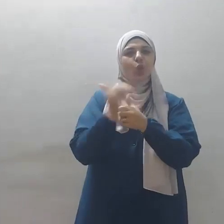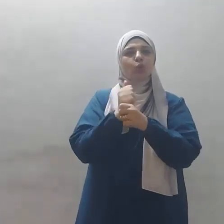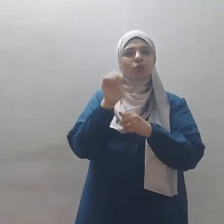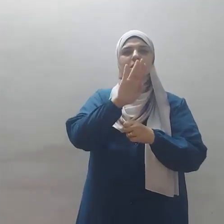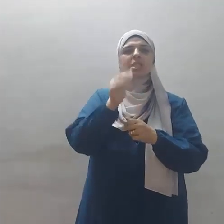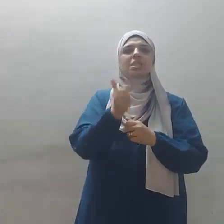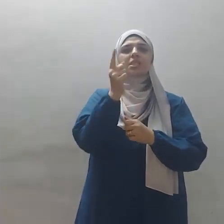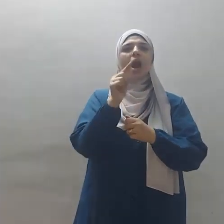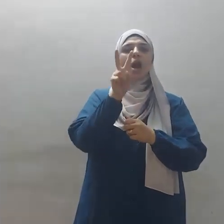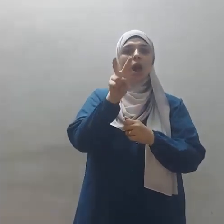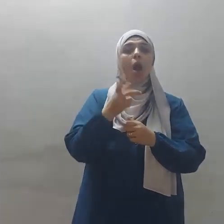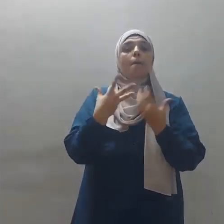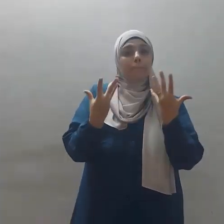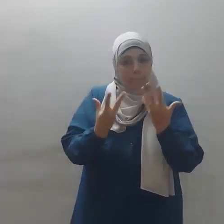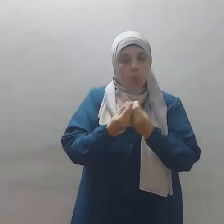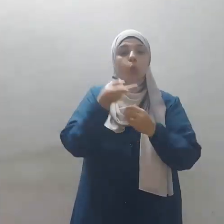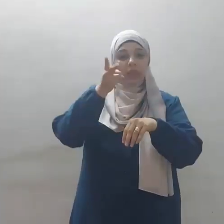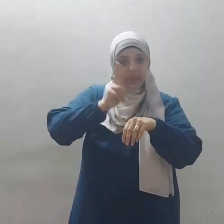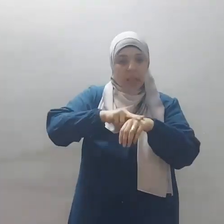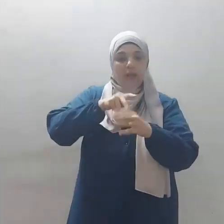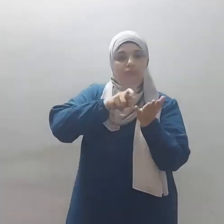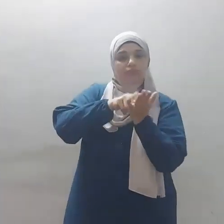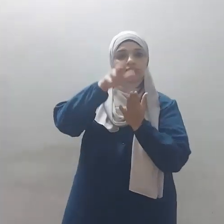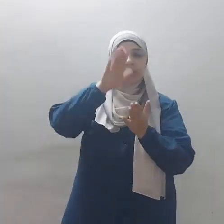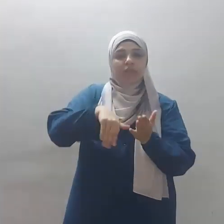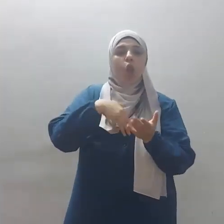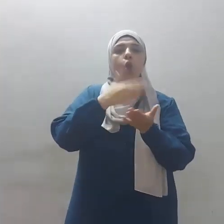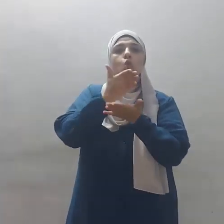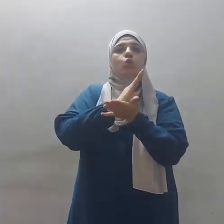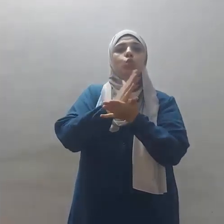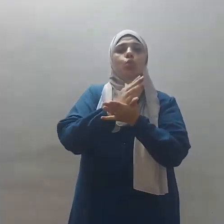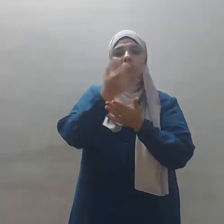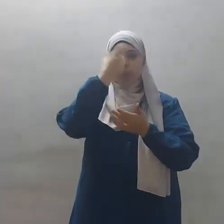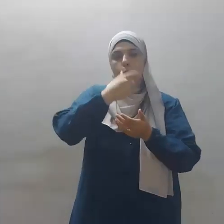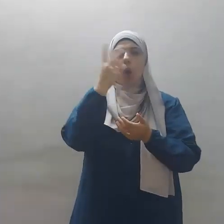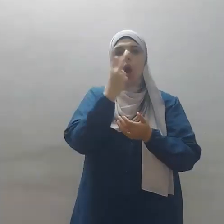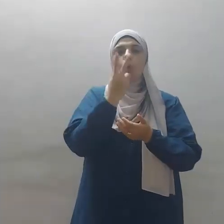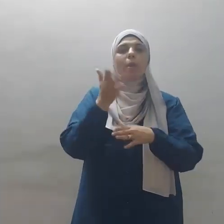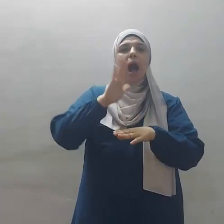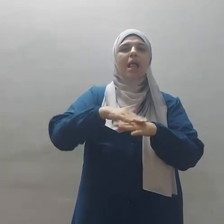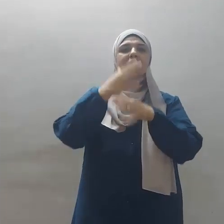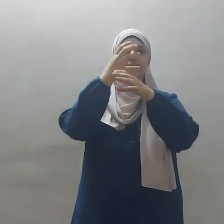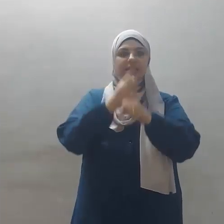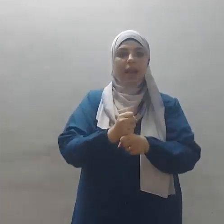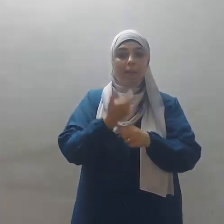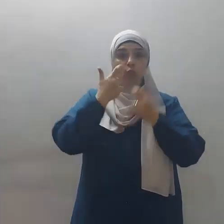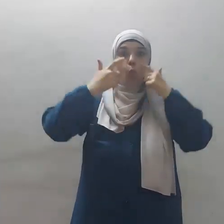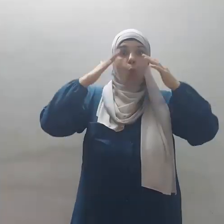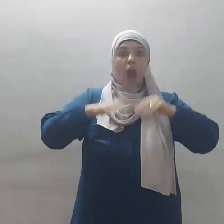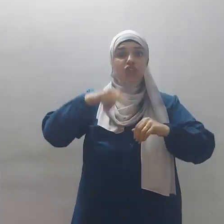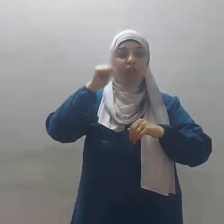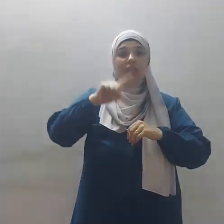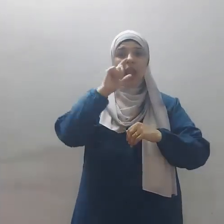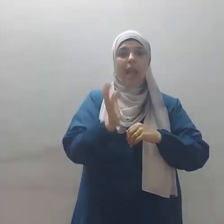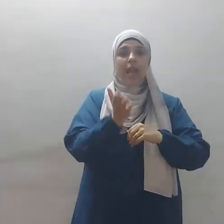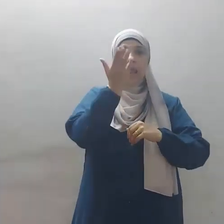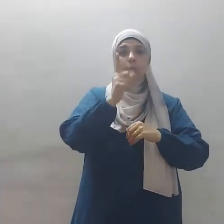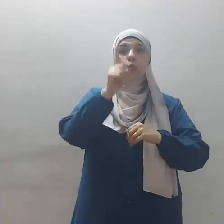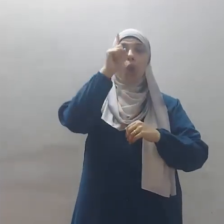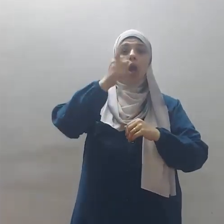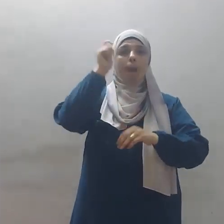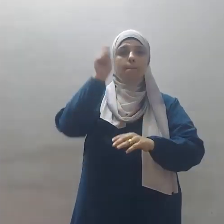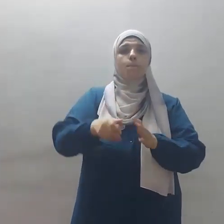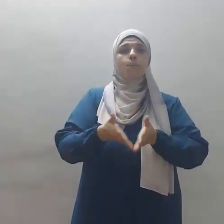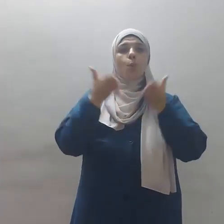ساره ومر بها سيدنا يوسف بن يعقوب عليهما السلام وعاش فيها سيدنا موسى عليه